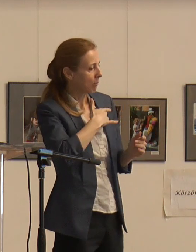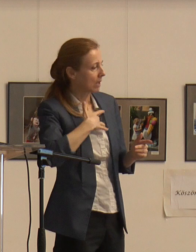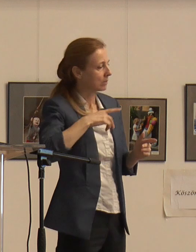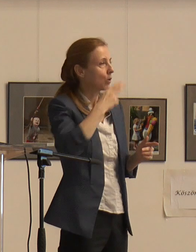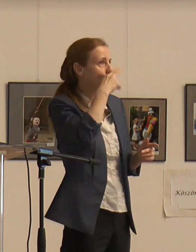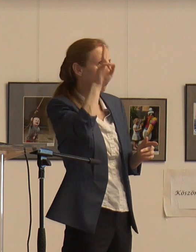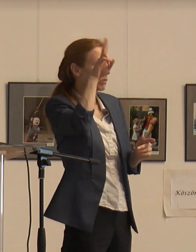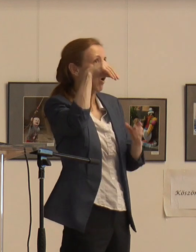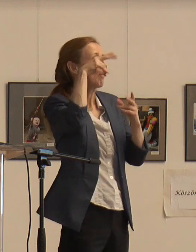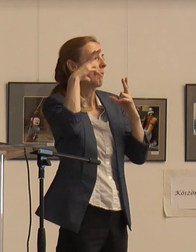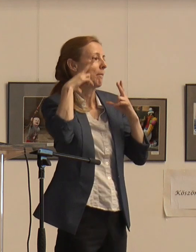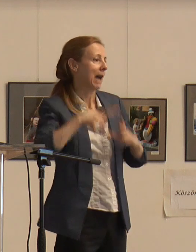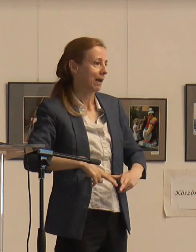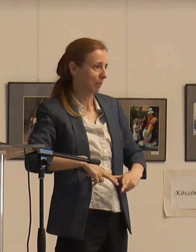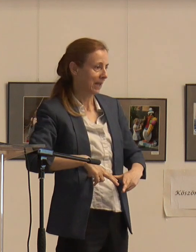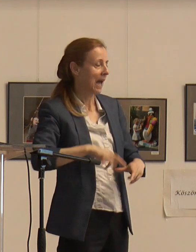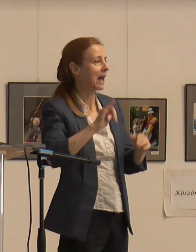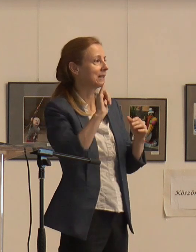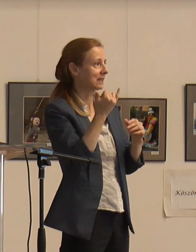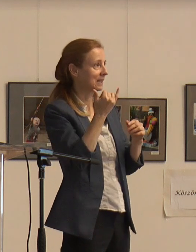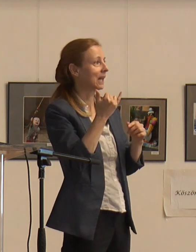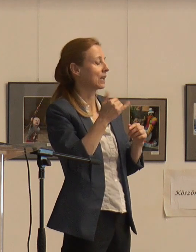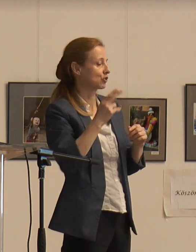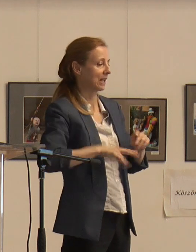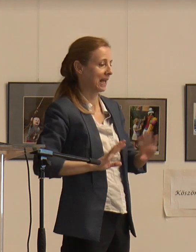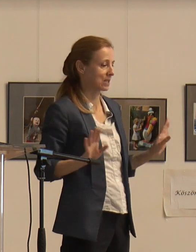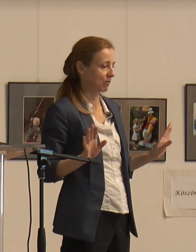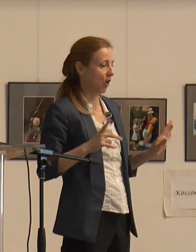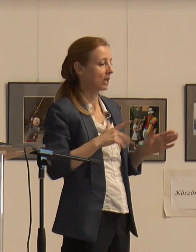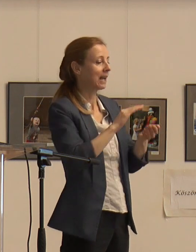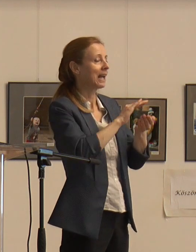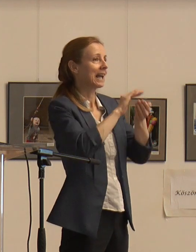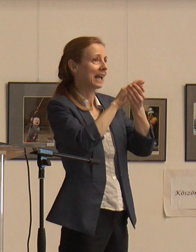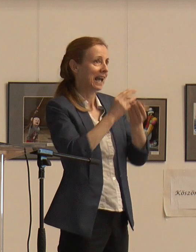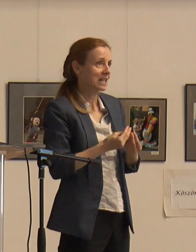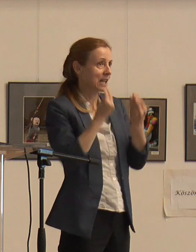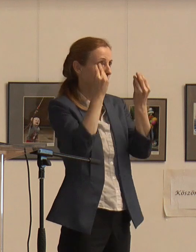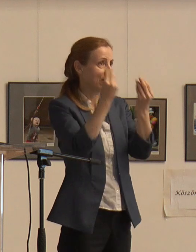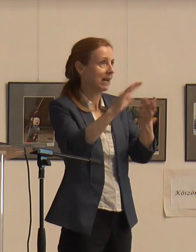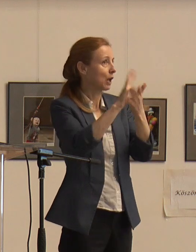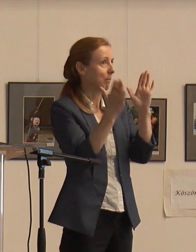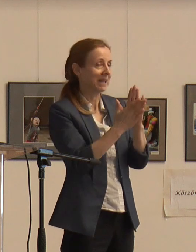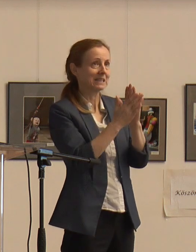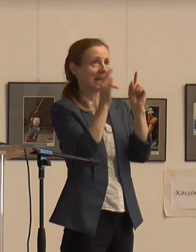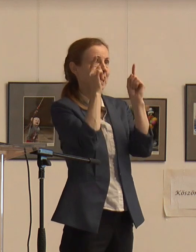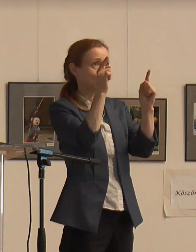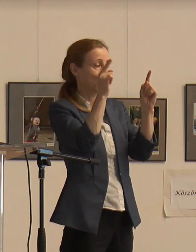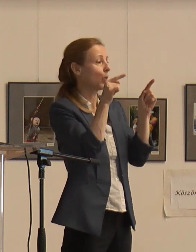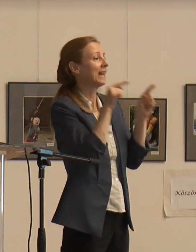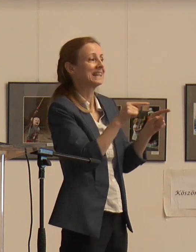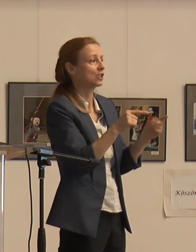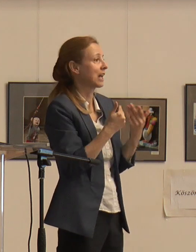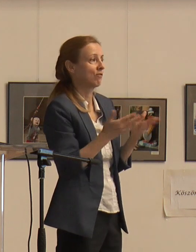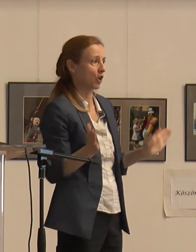Úrban megpihen, és kész vagy. Ő kezébe venni, hogy mindened ő, és ne sem vagy